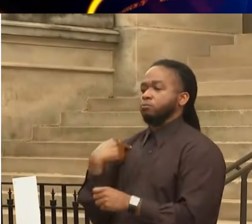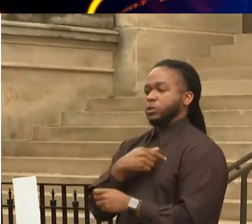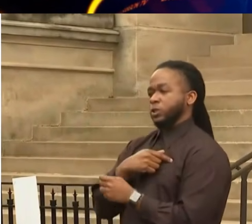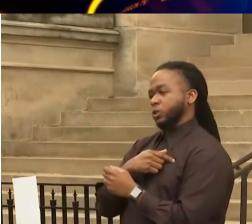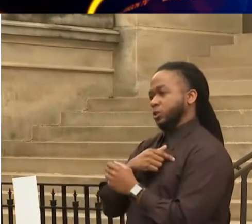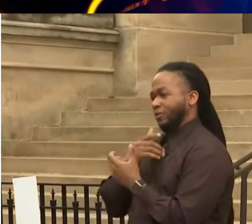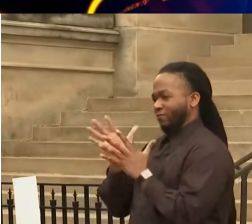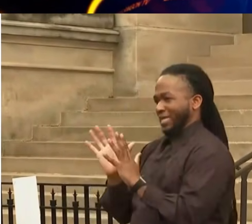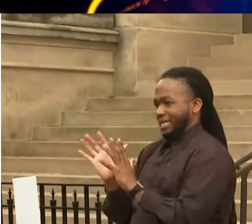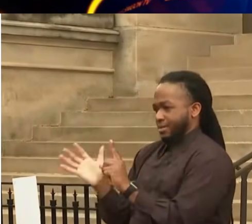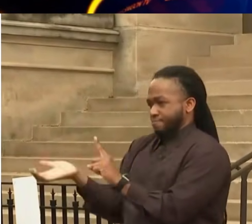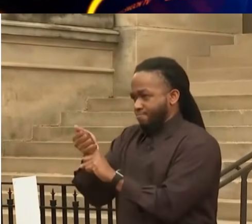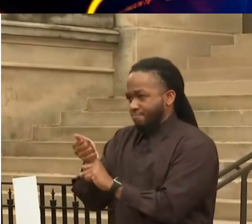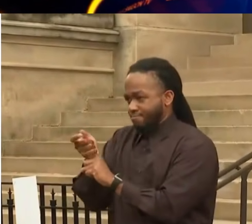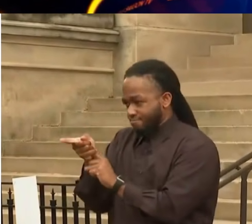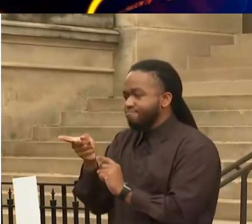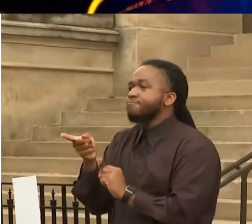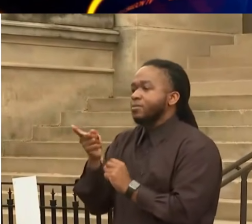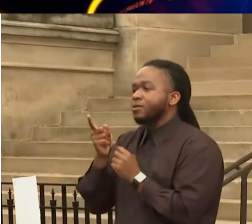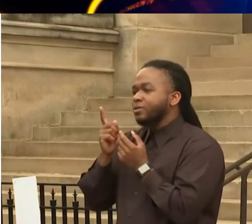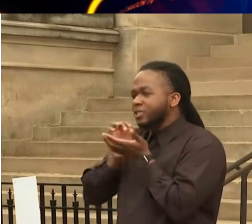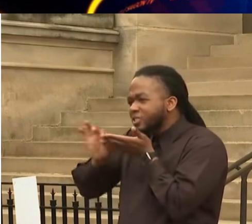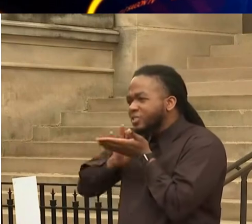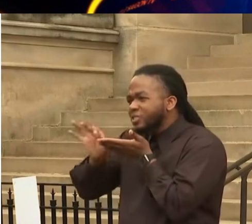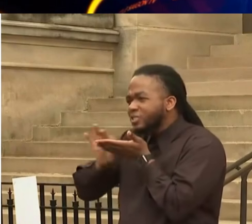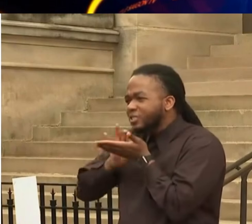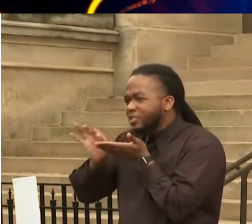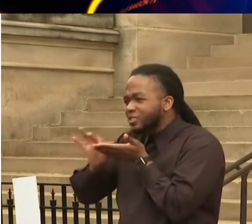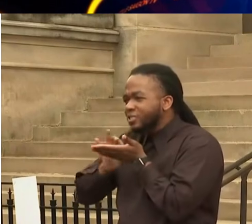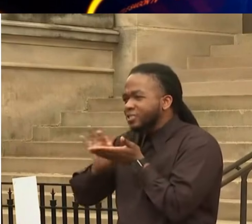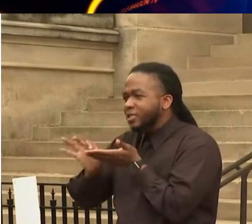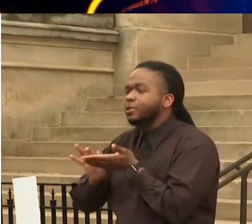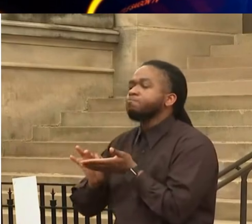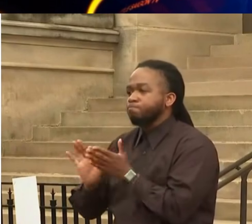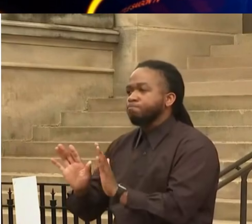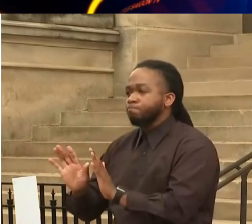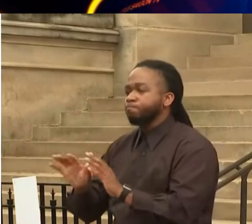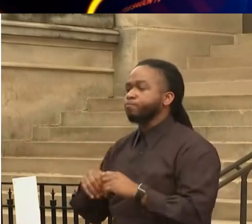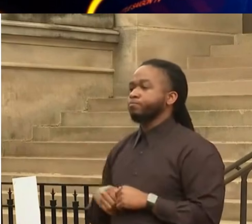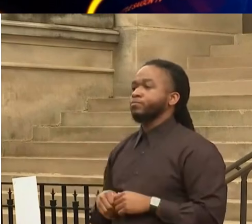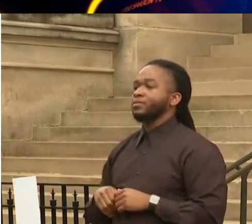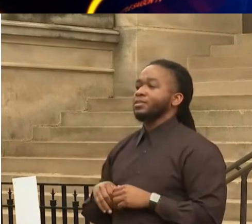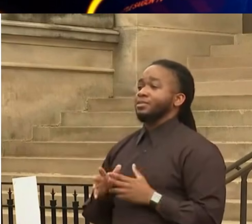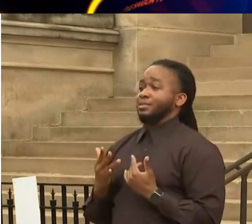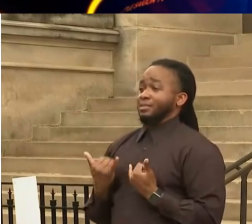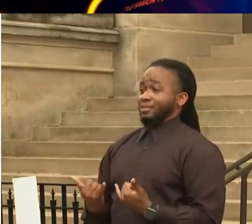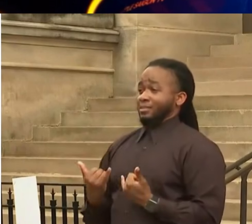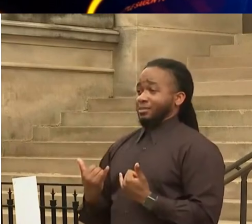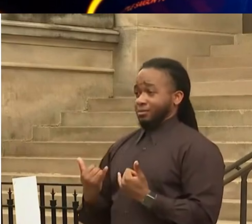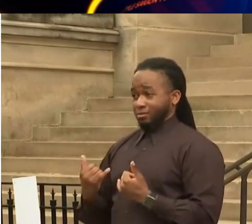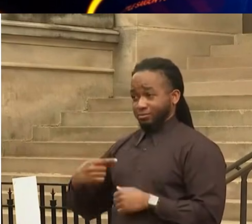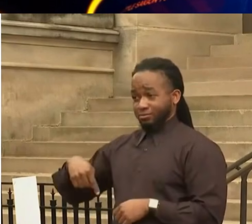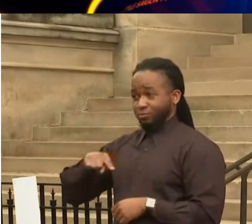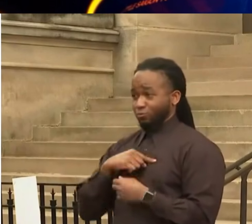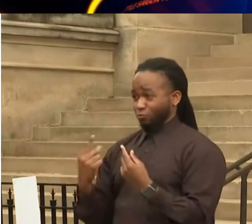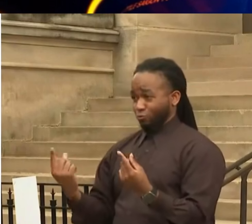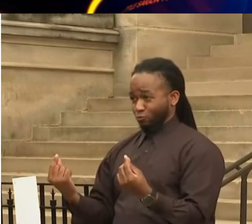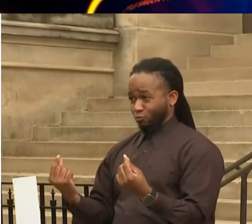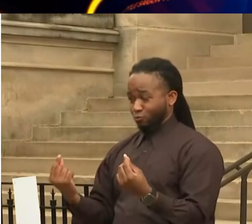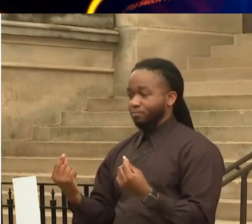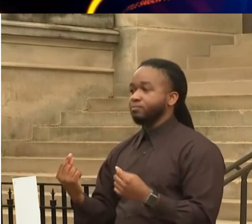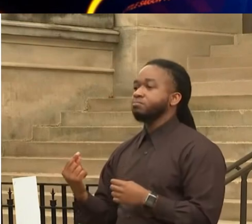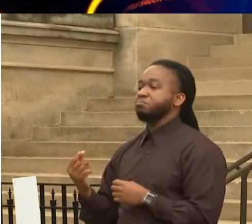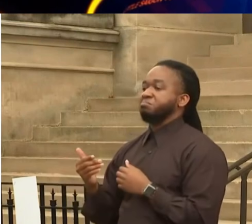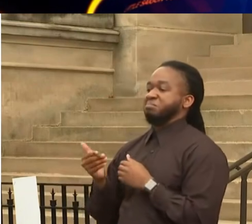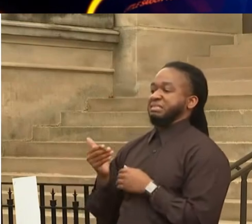lại. Cho nên riêng với tiểu bang Georgia thì bên phía Tổng thống Trump không có tranh chấp, bởi vì khi mà kết quả đưa ra